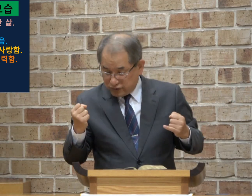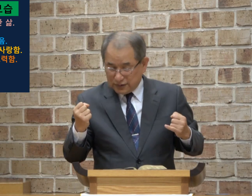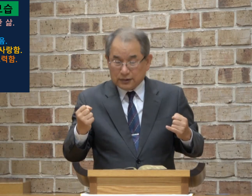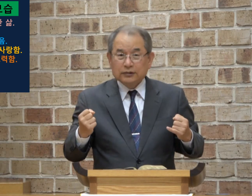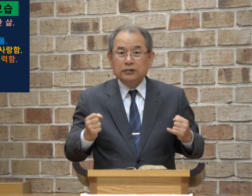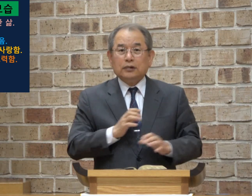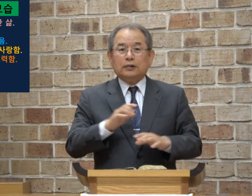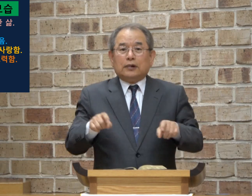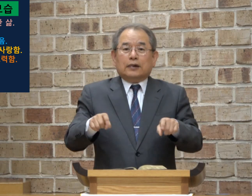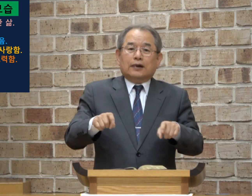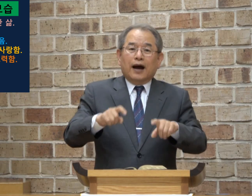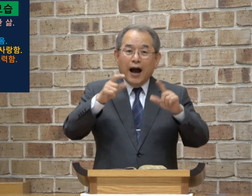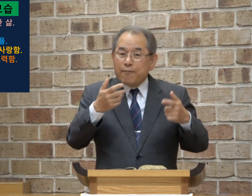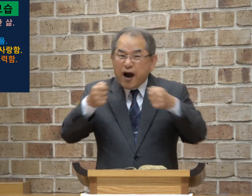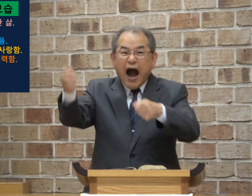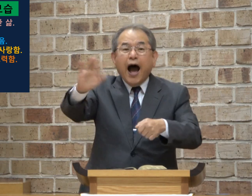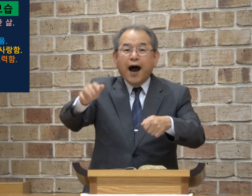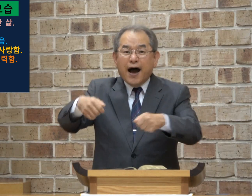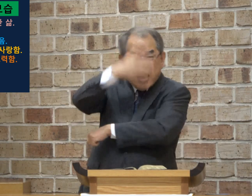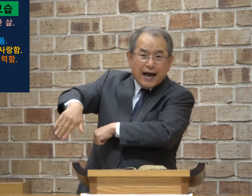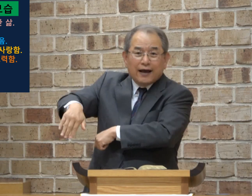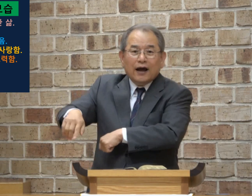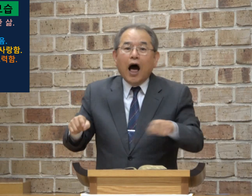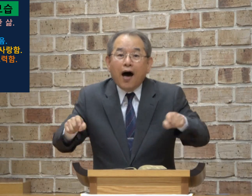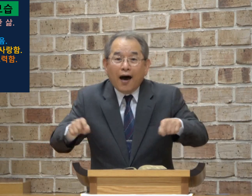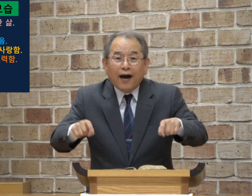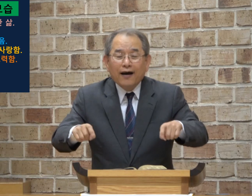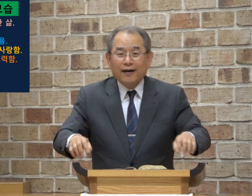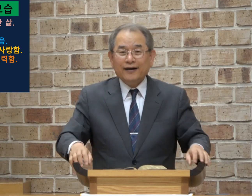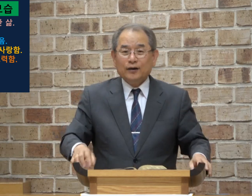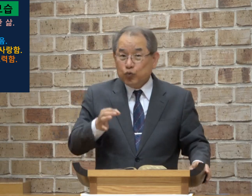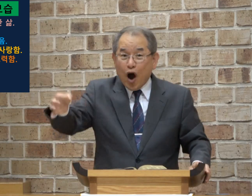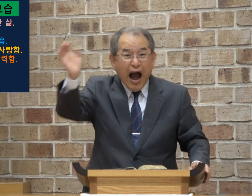아내 때문에 죽는 사람이고 억울로 죽는 사람,